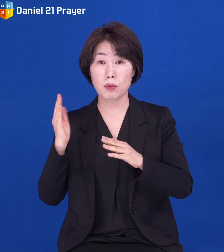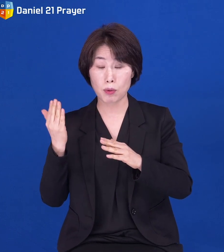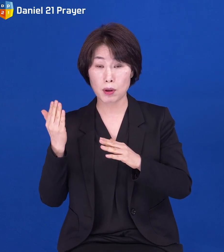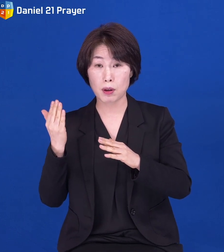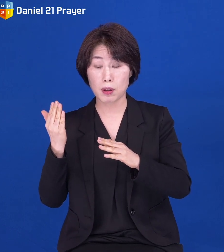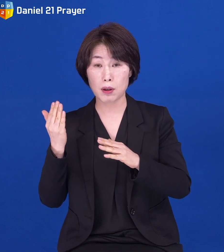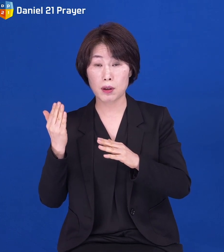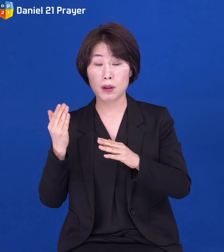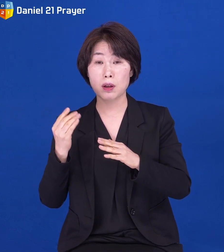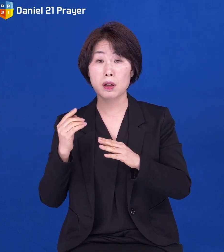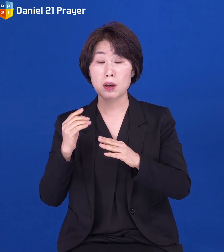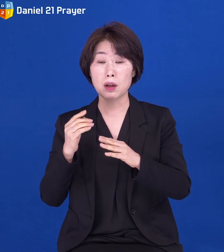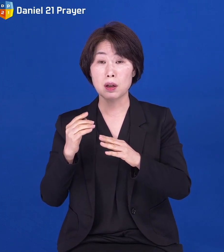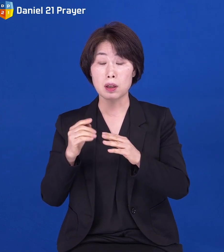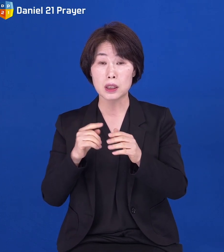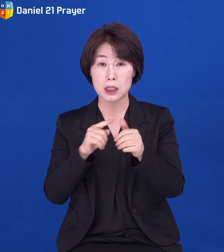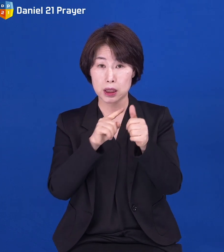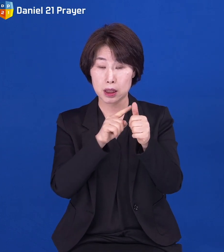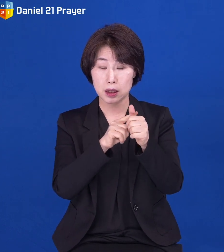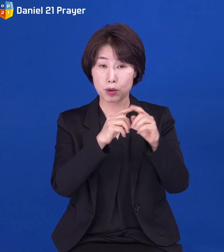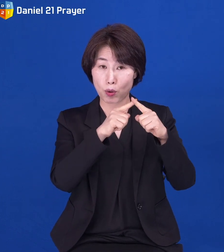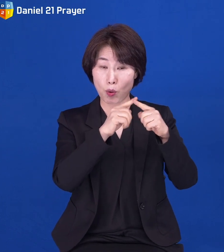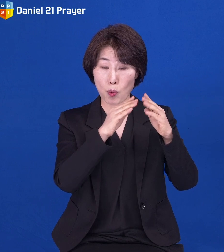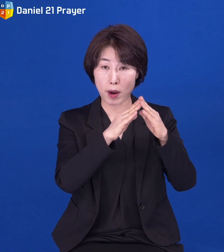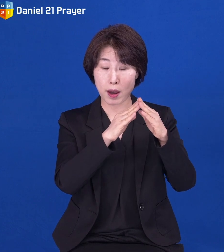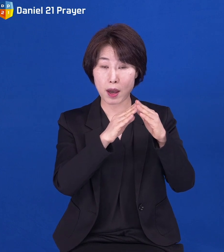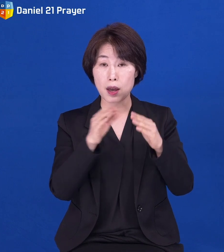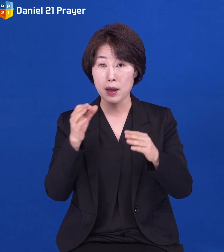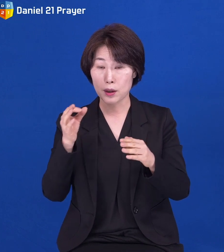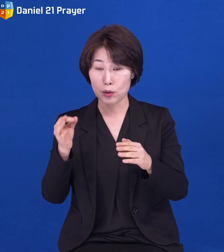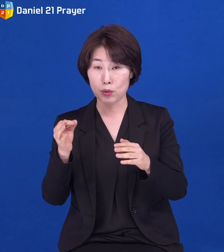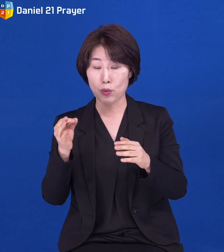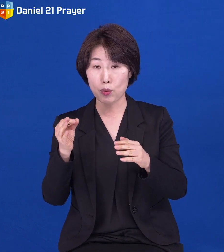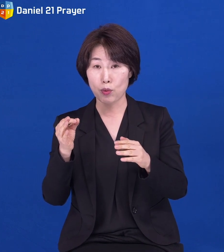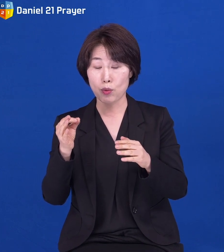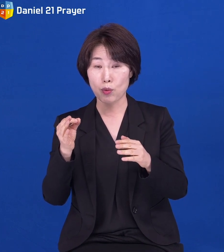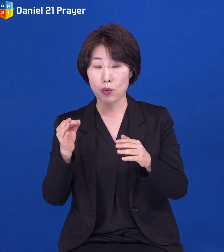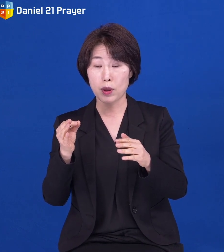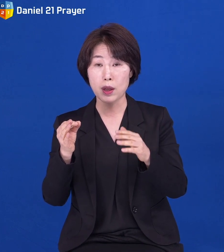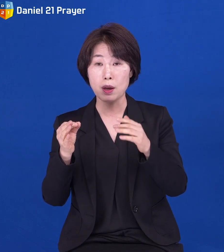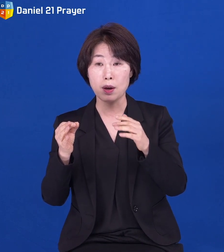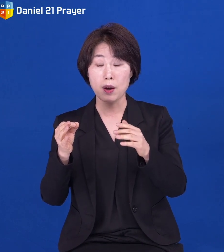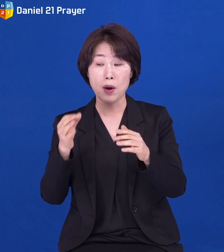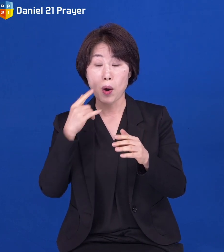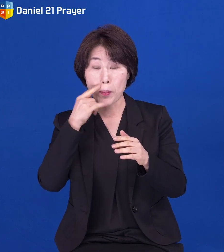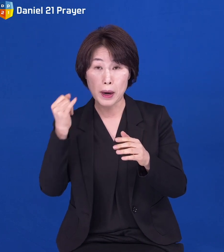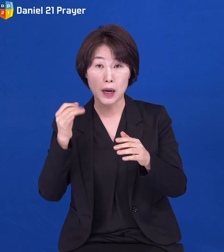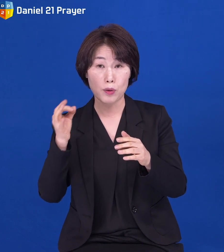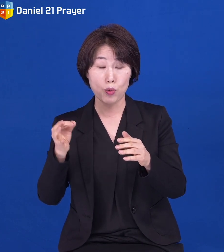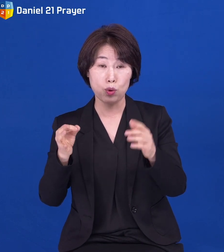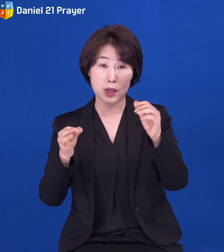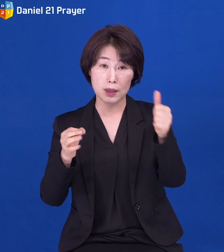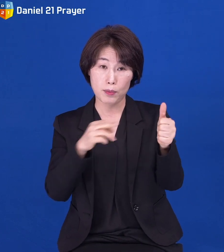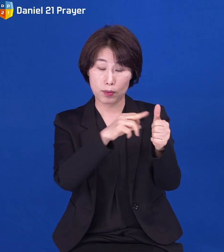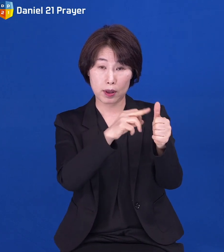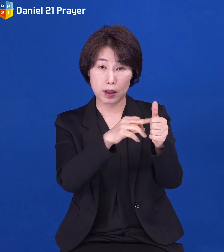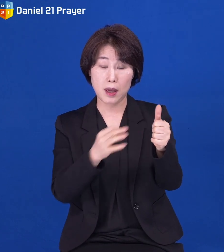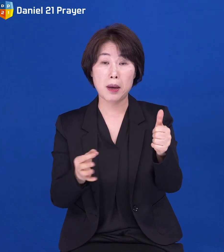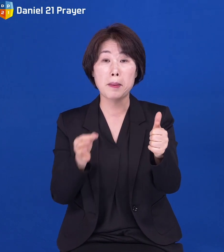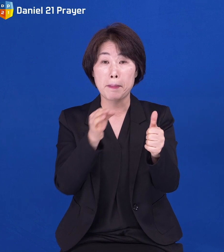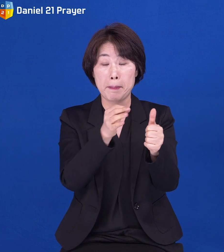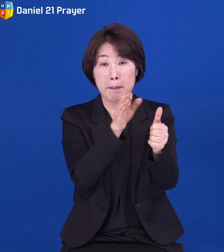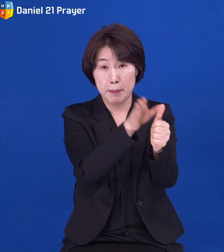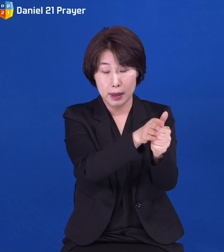것을 교회에 있는 그 어떤 분께서 목수 일을 하시는 분인데 일이 없으시다고